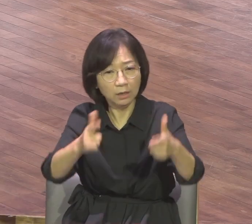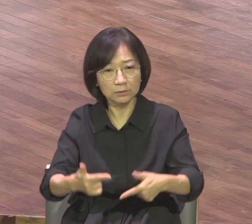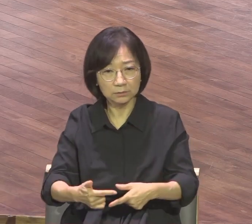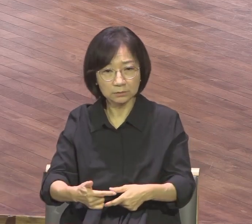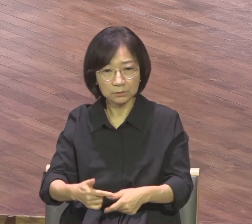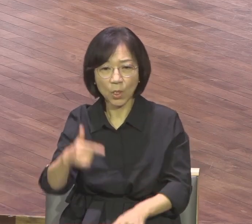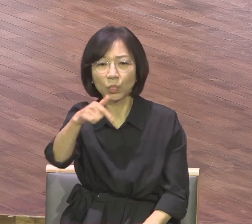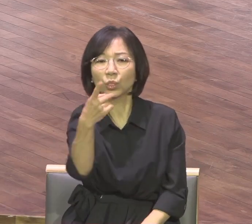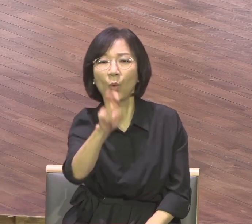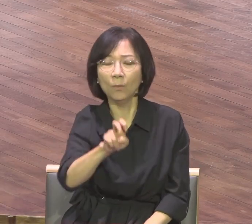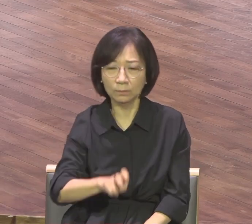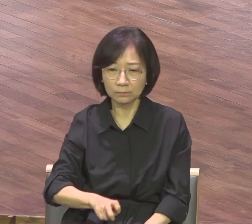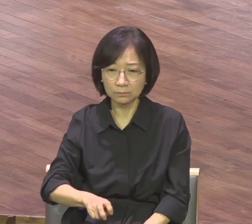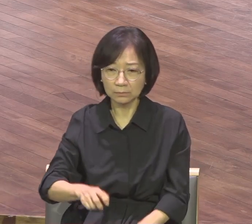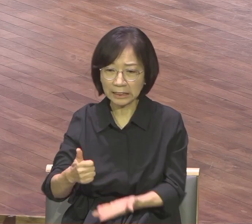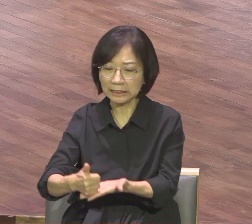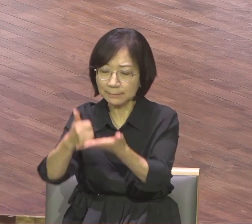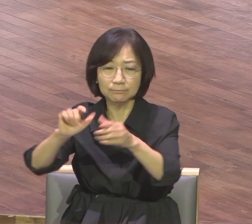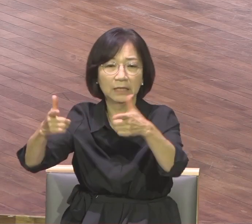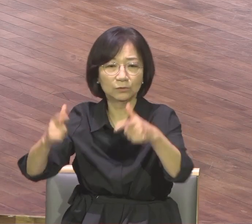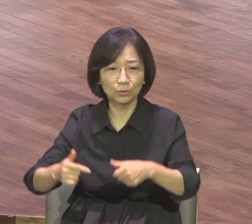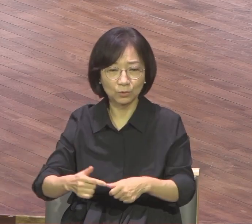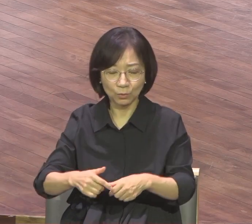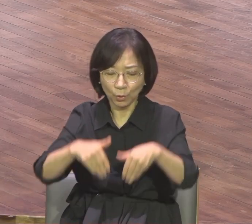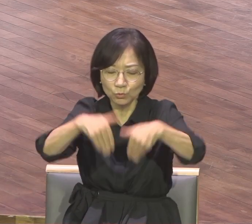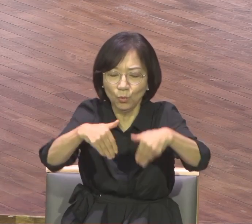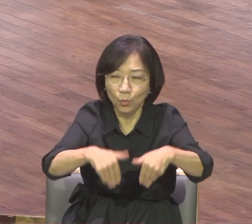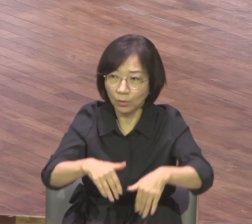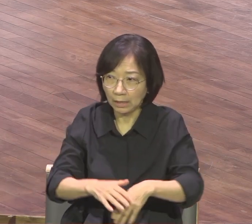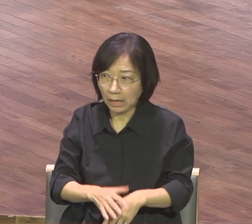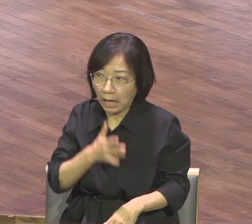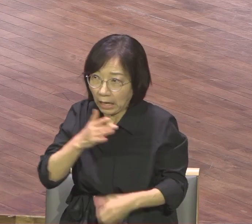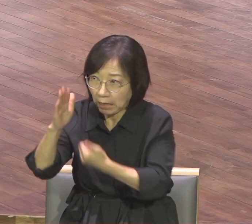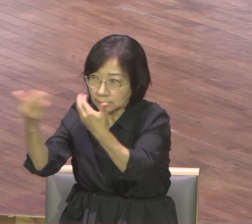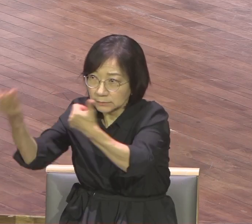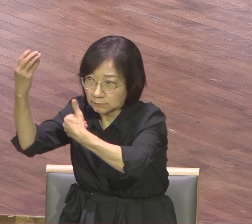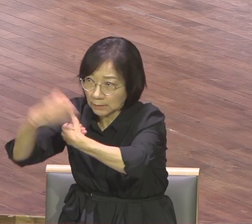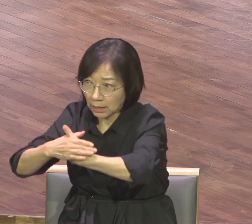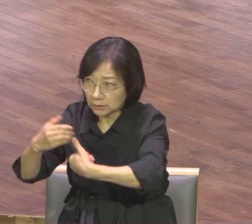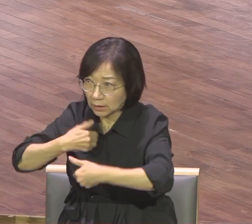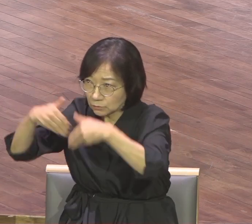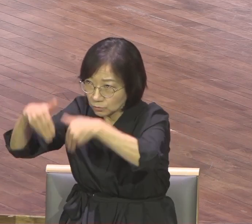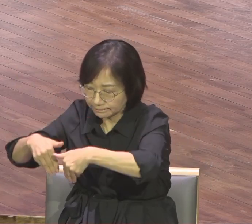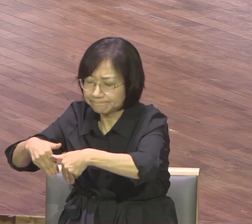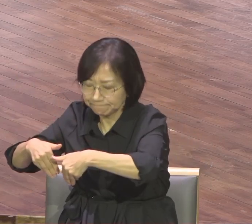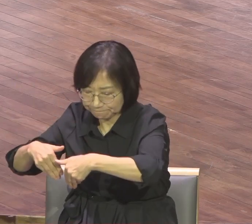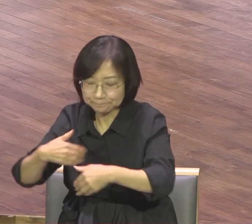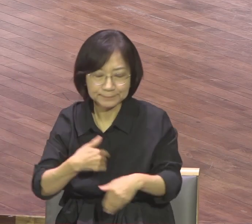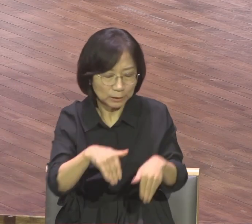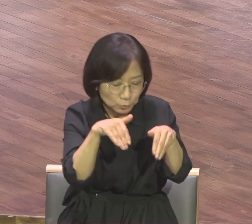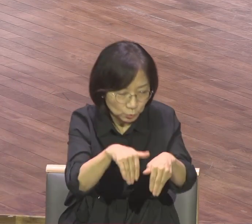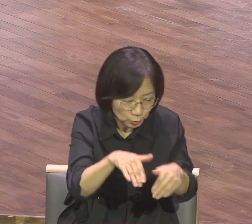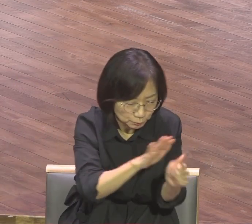남들이 님이라 부르지 나는 종이요. 그런 자세를 가져야지. 뭐 내가 오래돼가